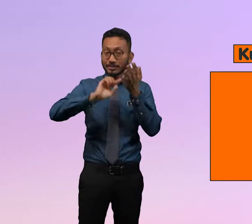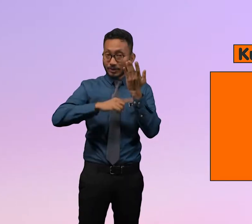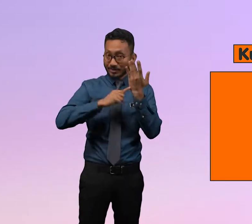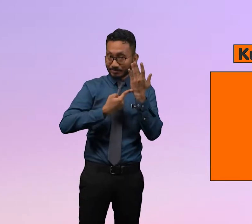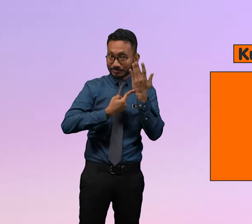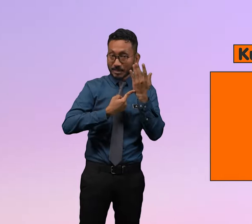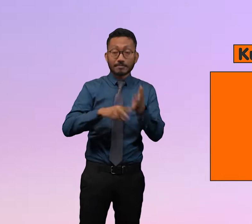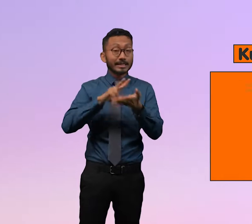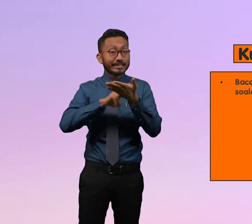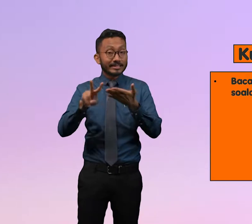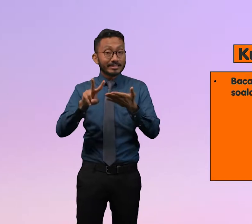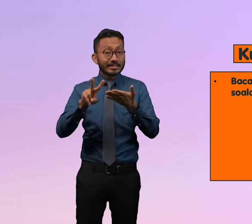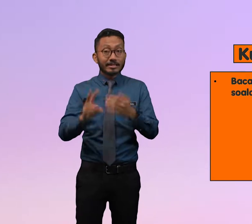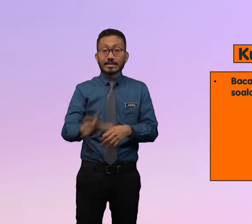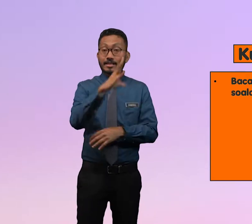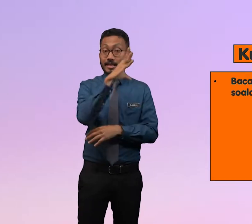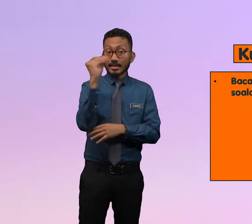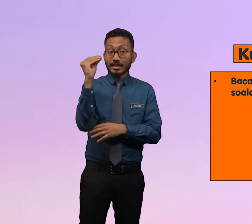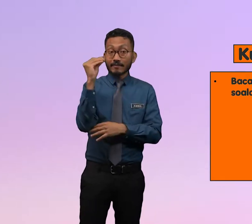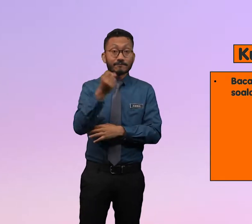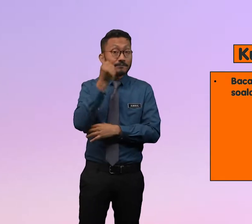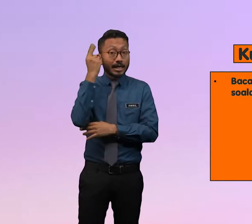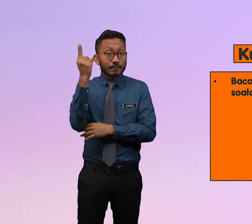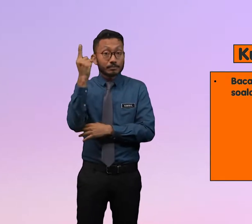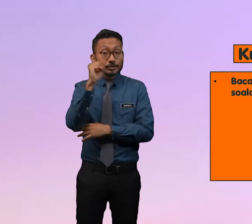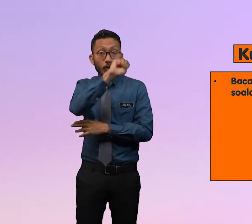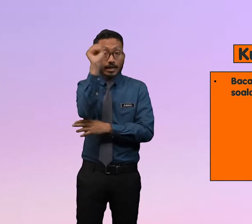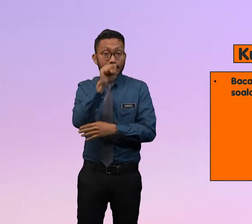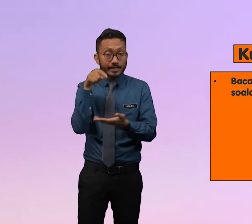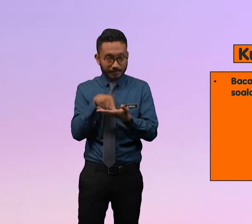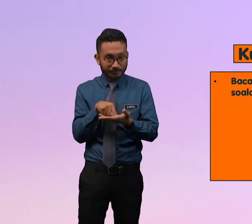Mula-mula baca dan paham soalan ini.